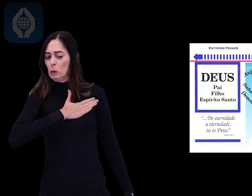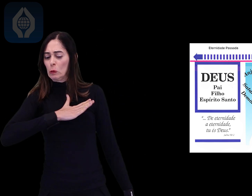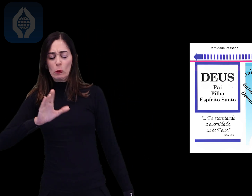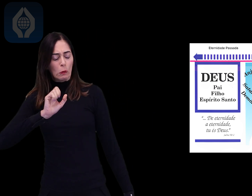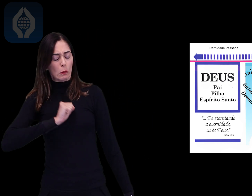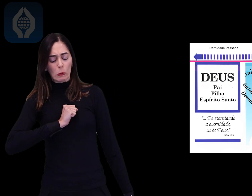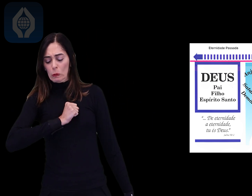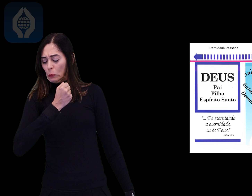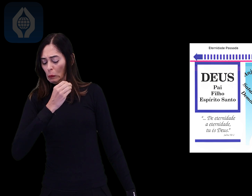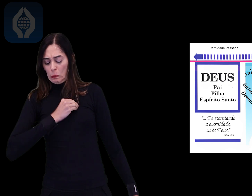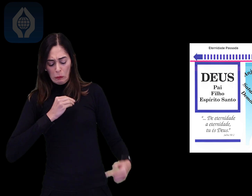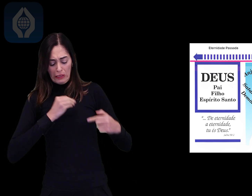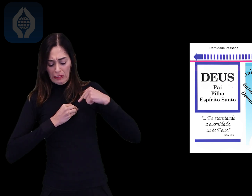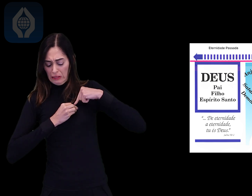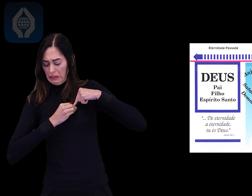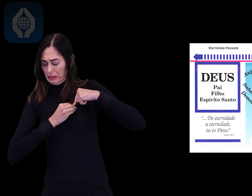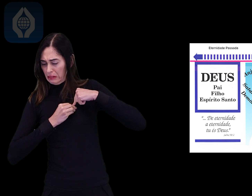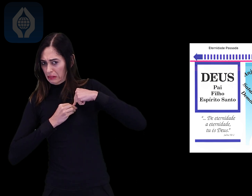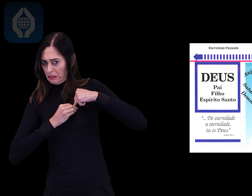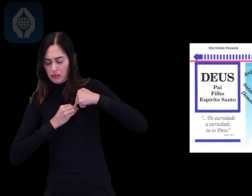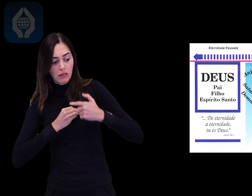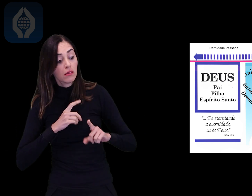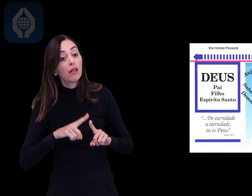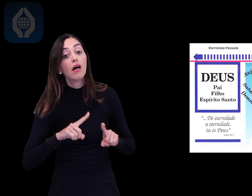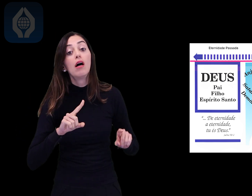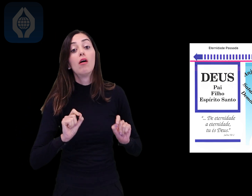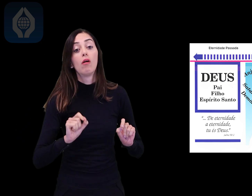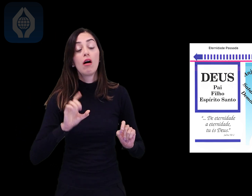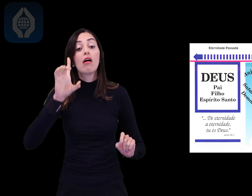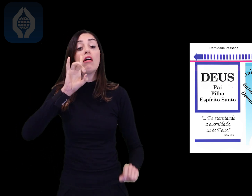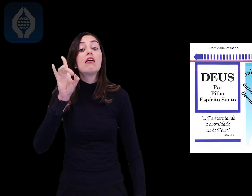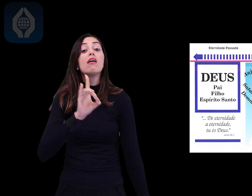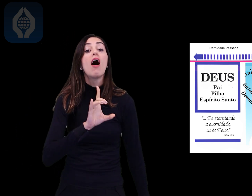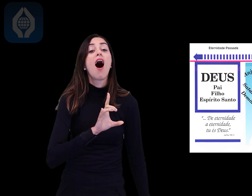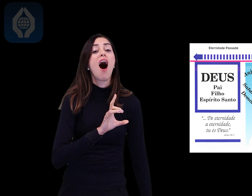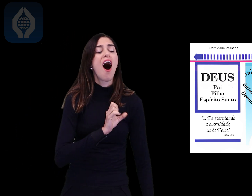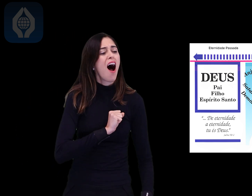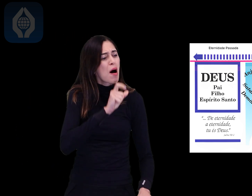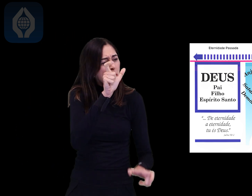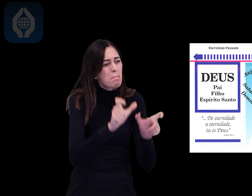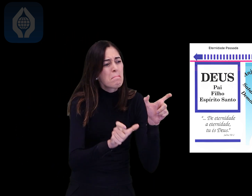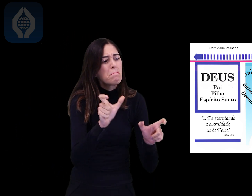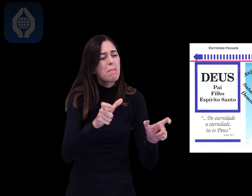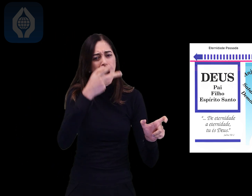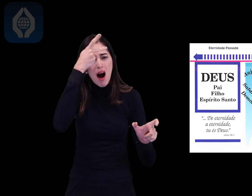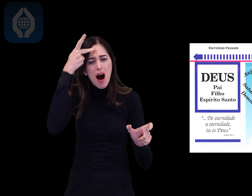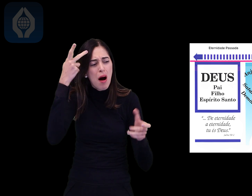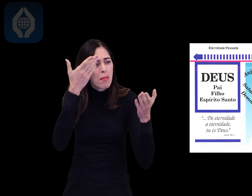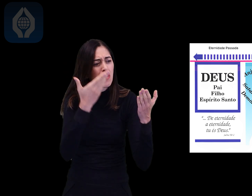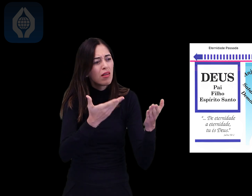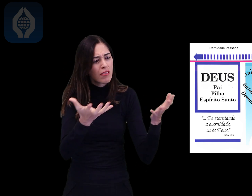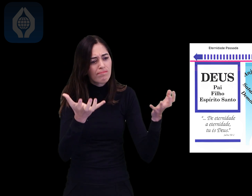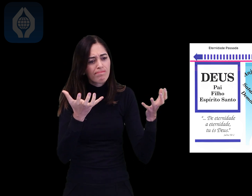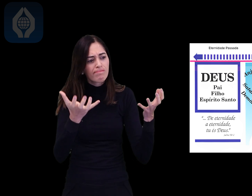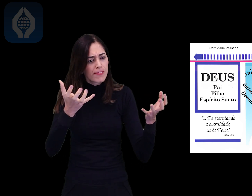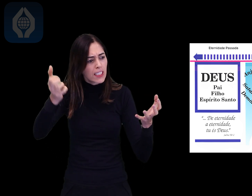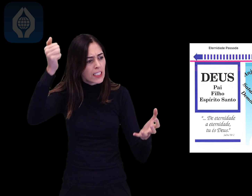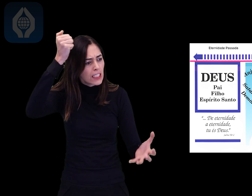pessoas, mas também as amava e queria que elas se arrependessem. Ele queria que elas mudassem de ideia. Queria